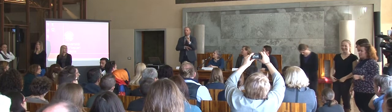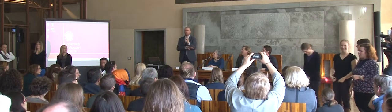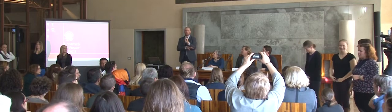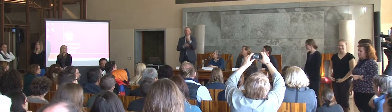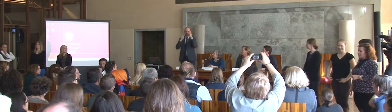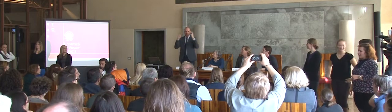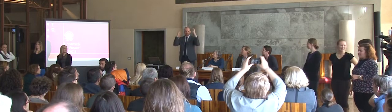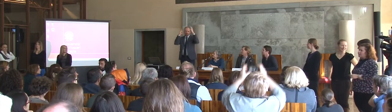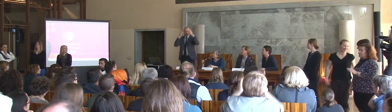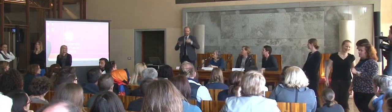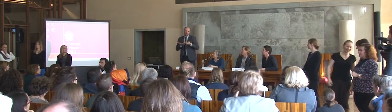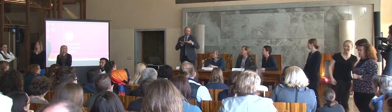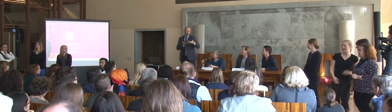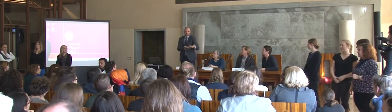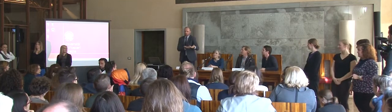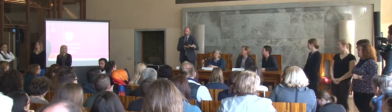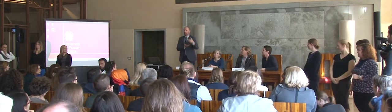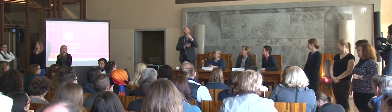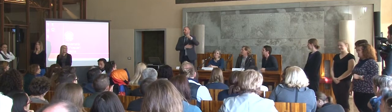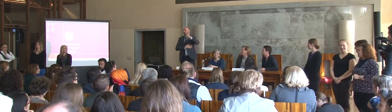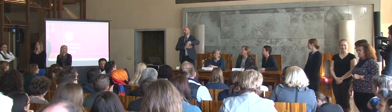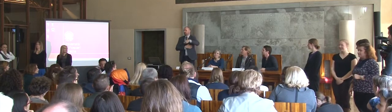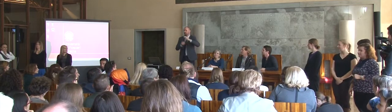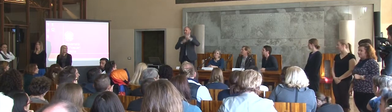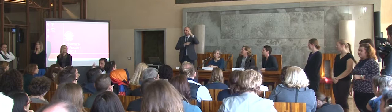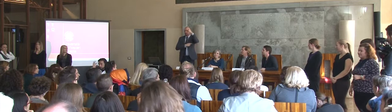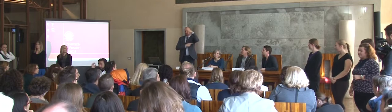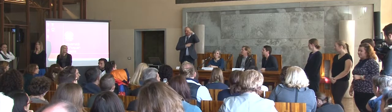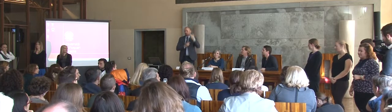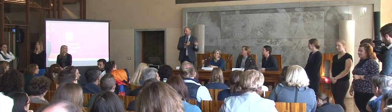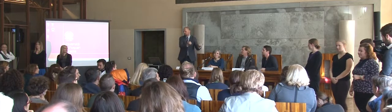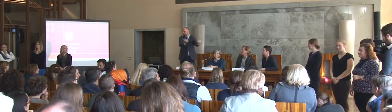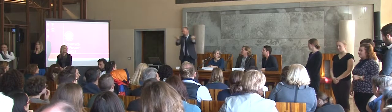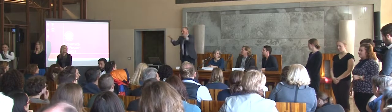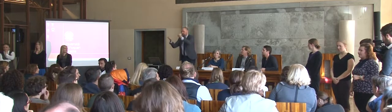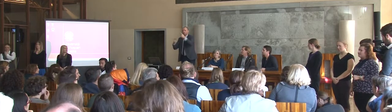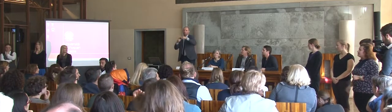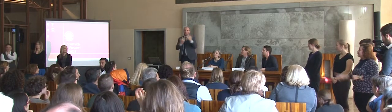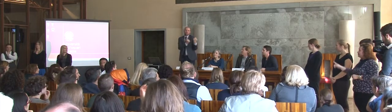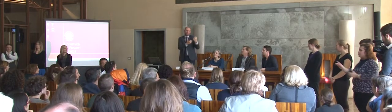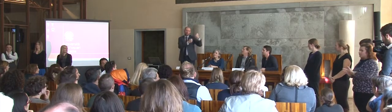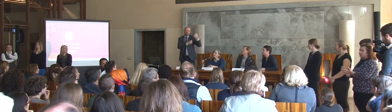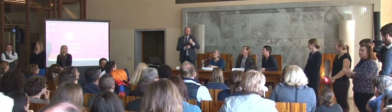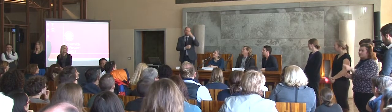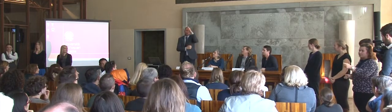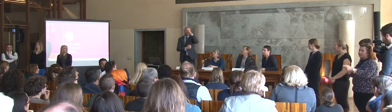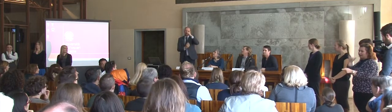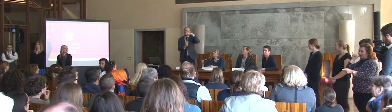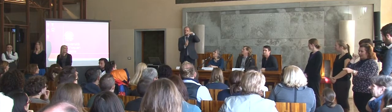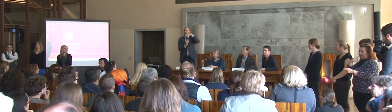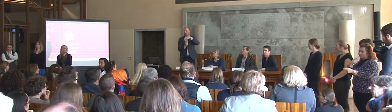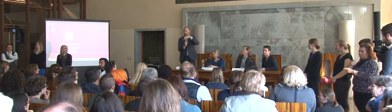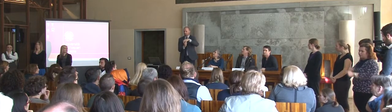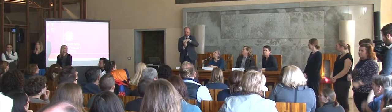Grazie a tutti a nome dell'ENS, grazie alla professoressa Cardinaletti per avermi invitato qui. E il presidente Petrucci